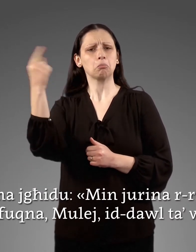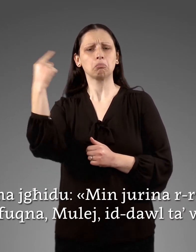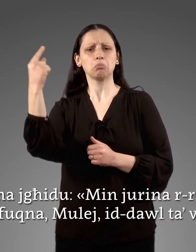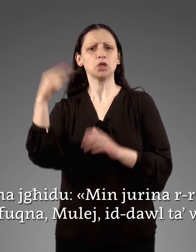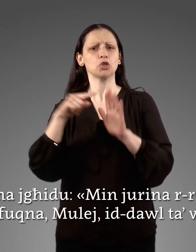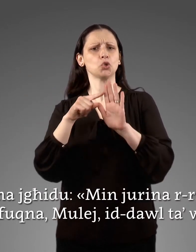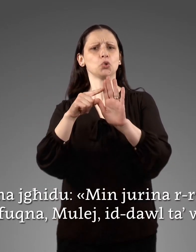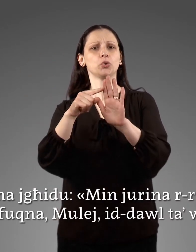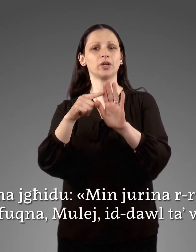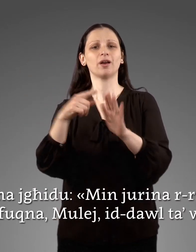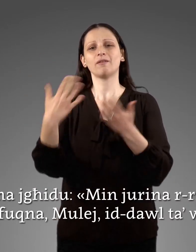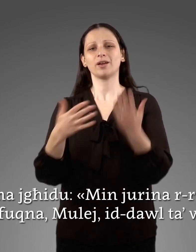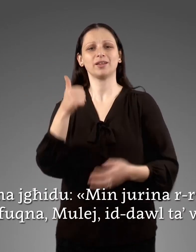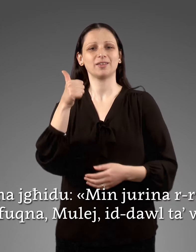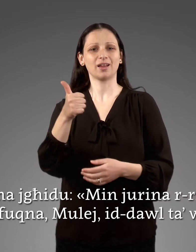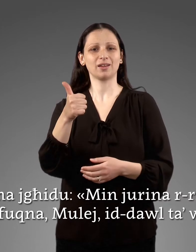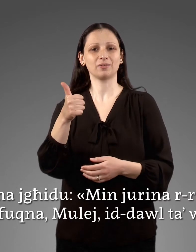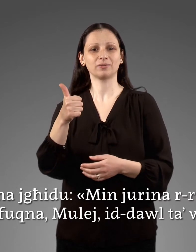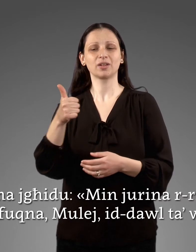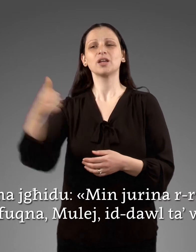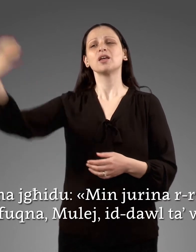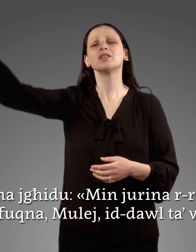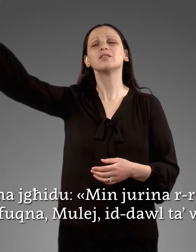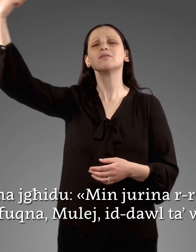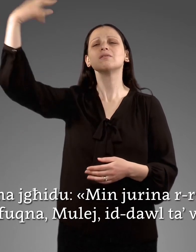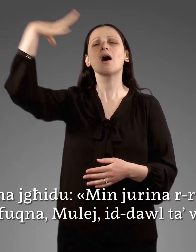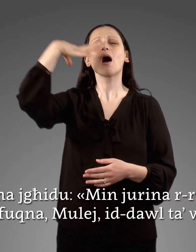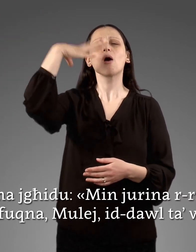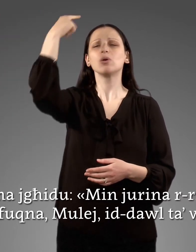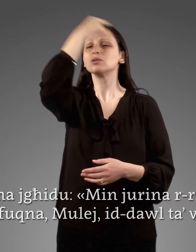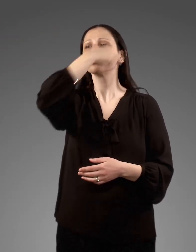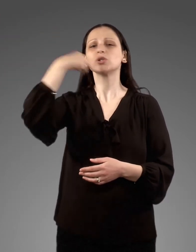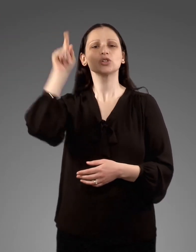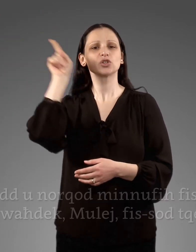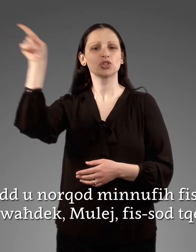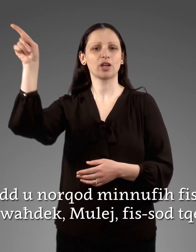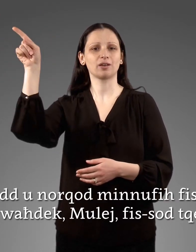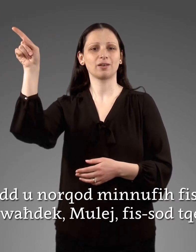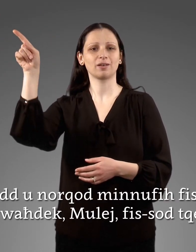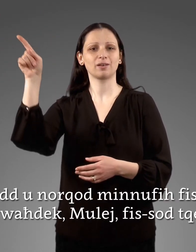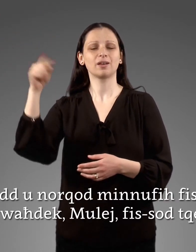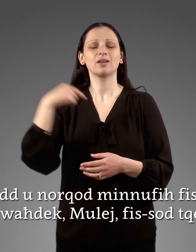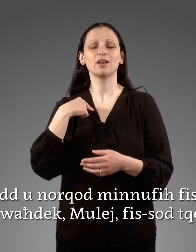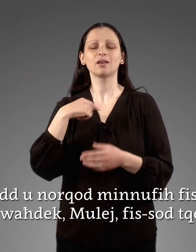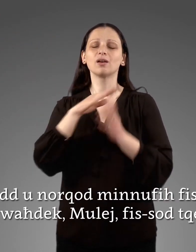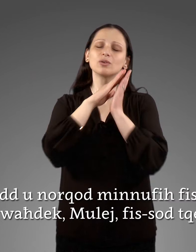r-risq? Ixħed fuqna mulej id-dawl ta' wiċċek. Nintett u norqot minnu